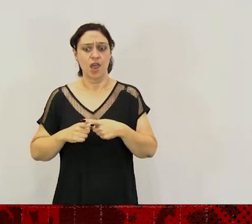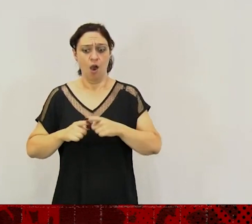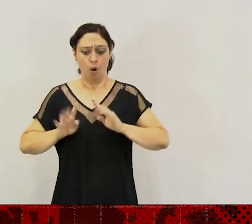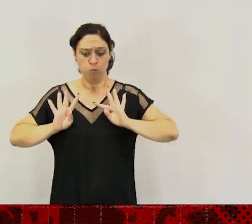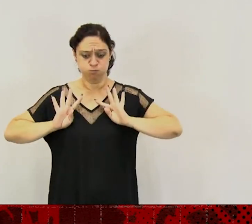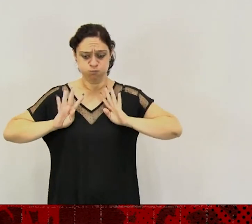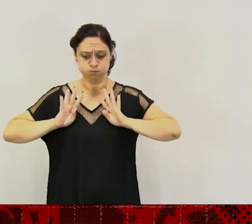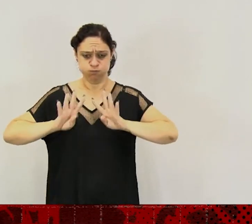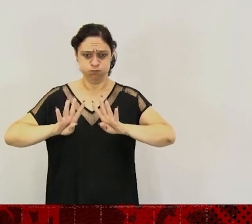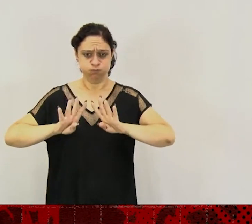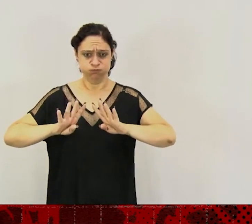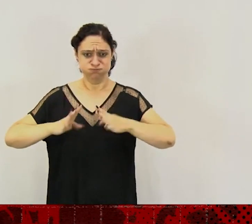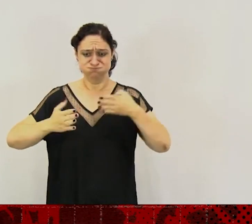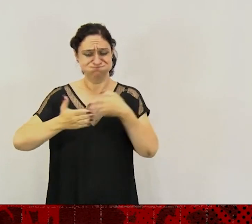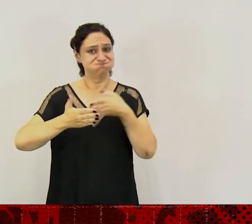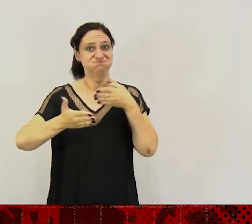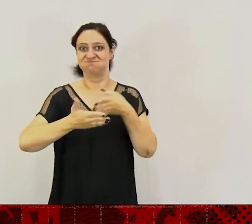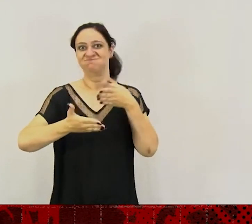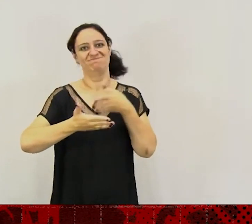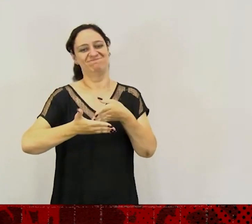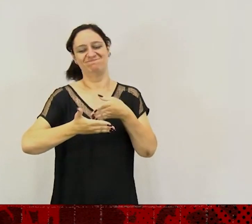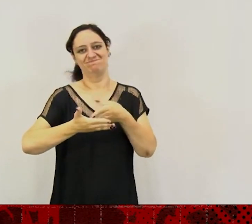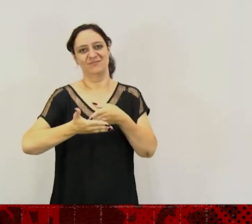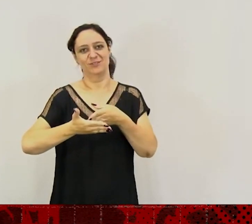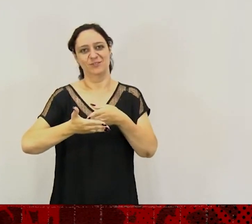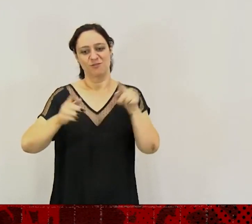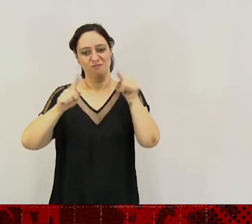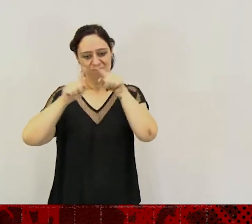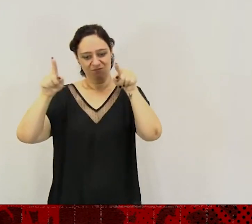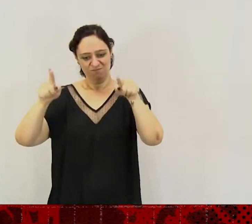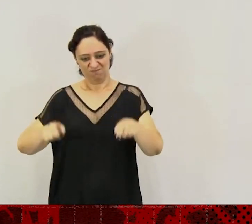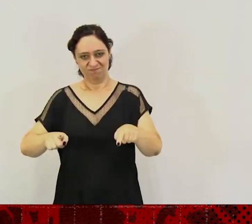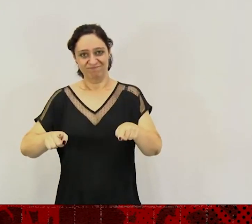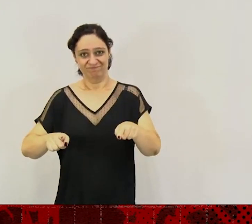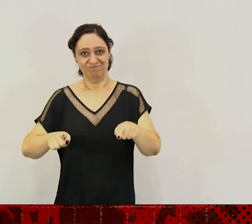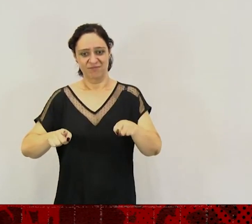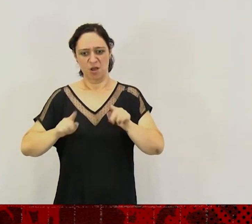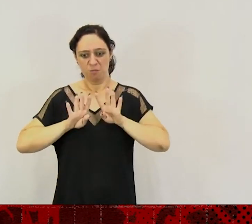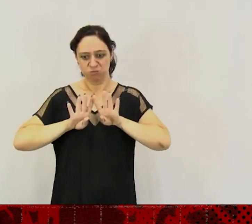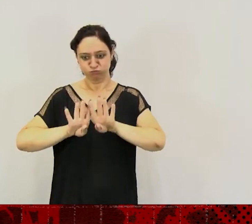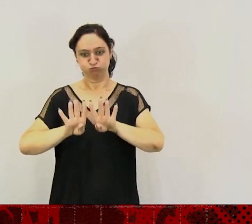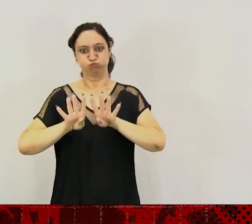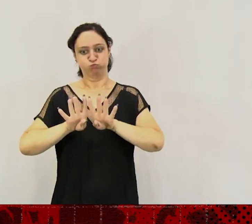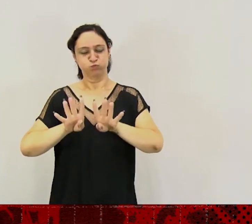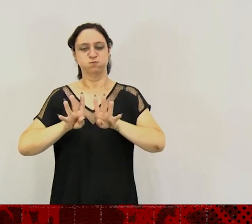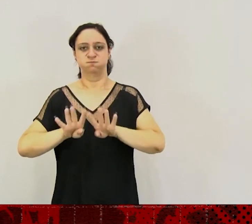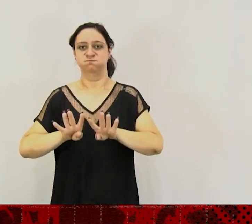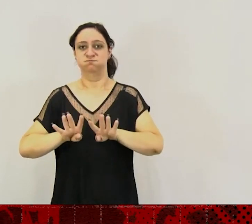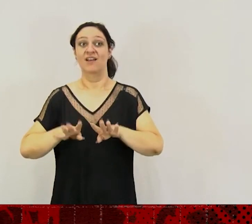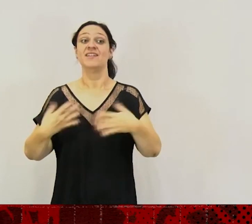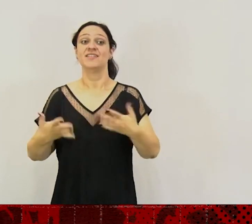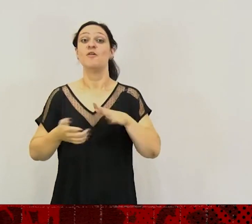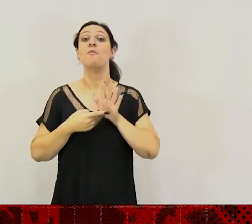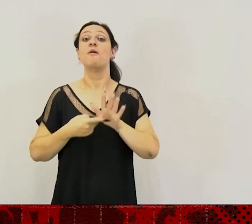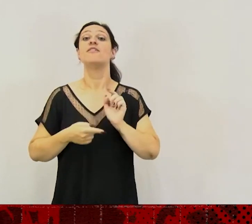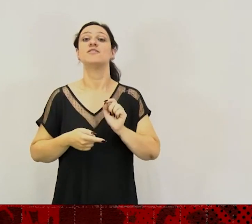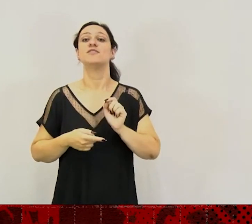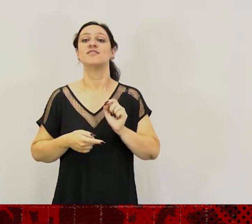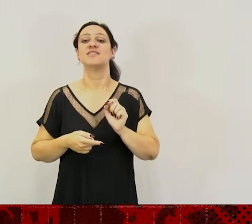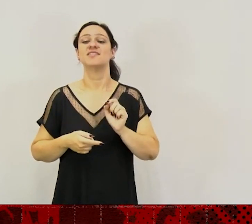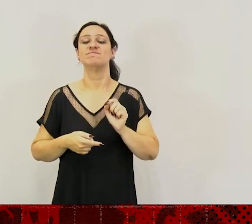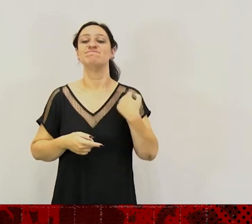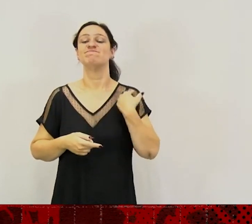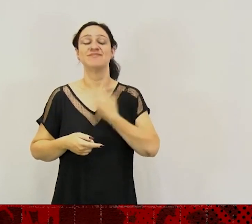que não passou todo mundo pela porta. Então isso mostra o seguinte, irmãos: nem a coordenação da